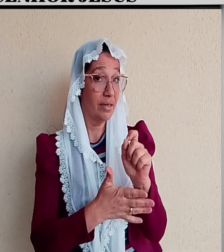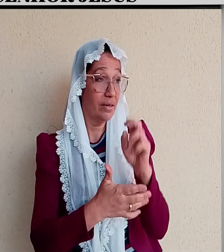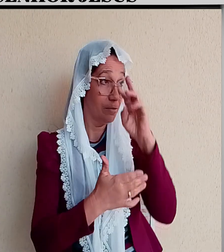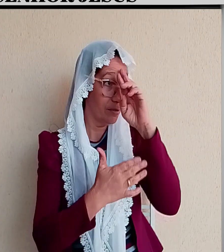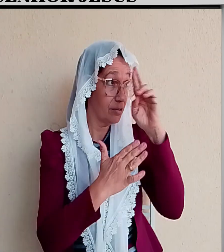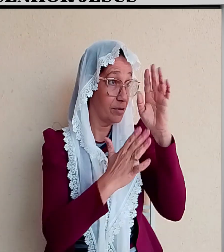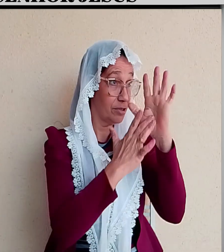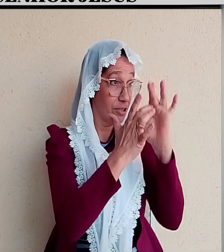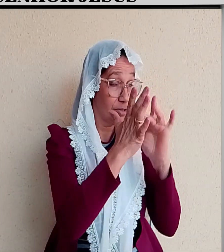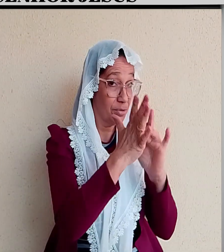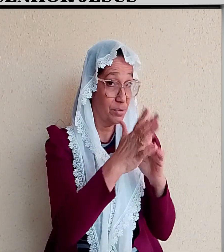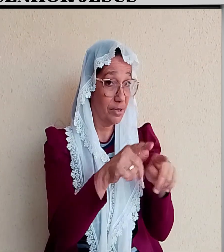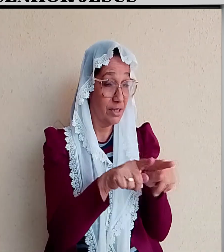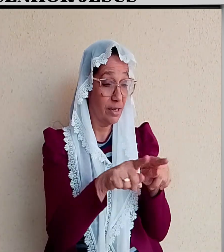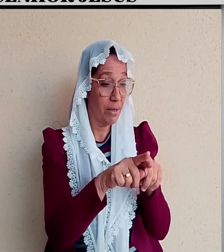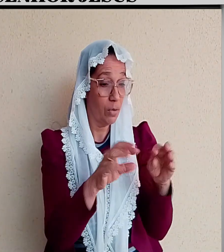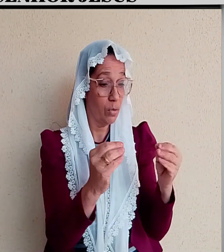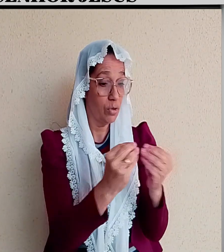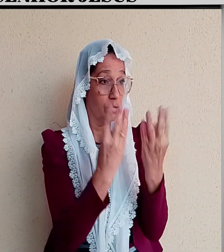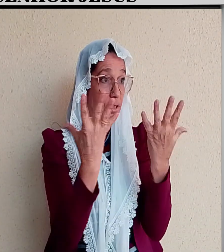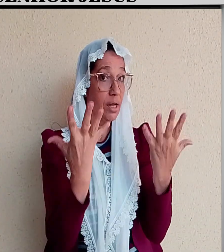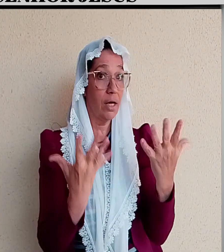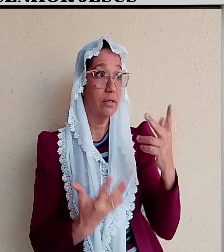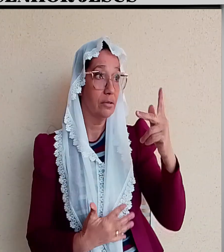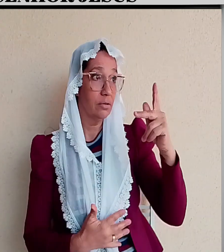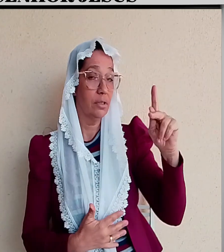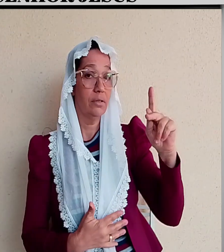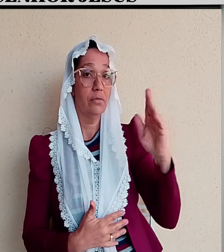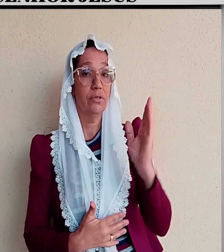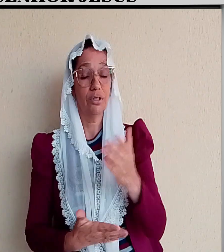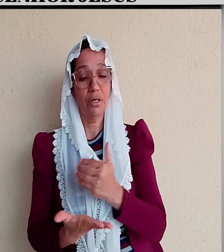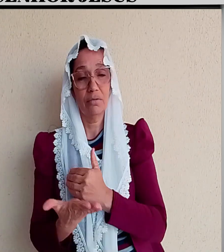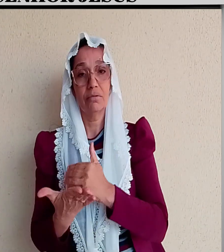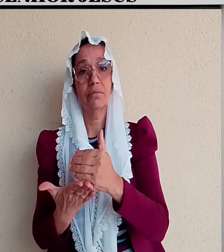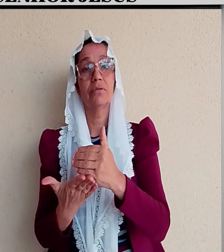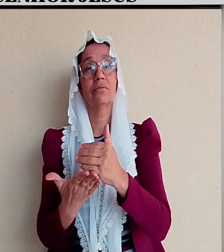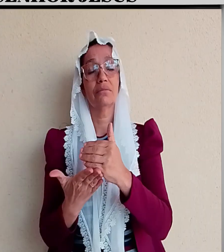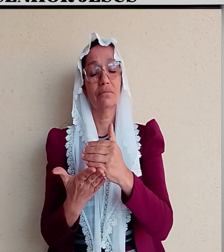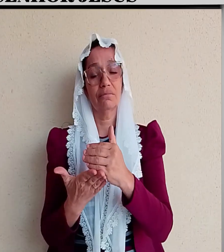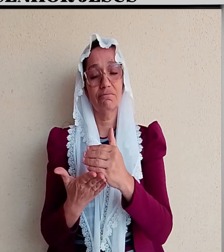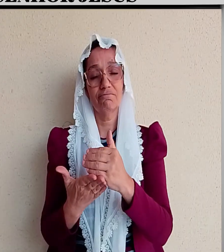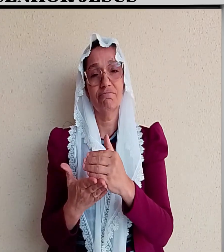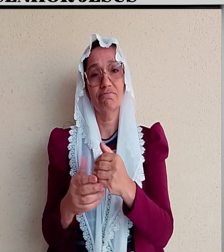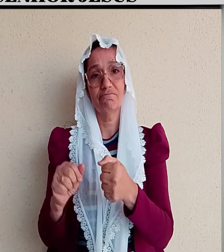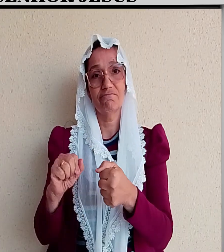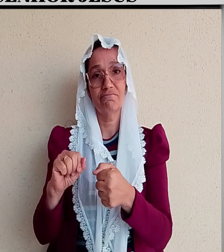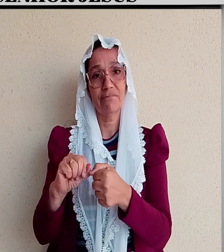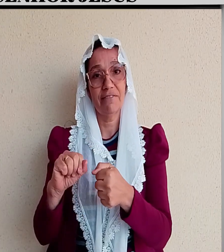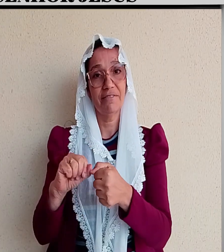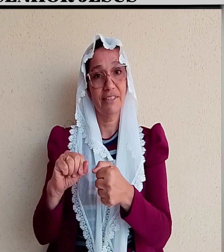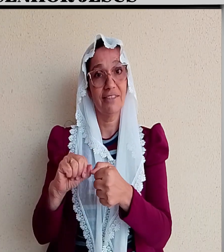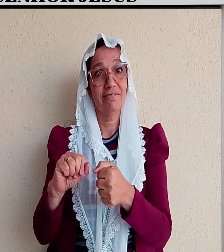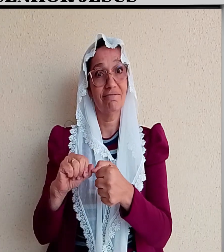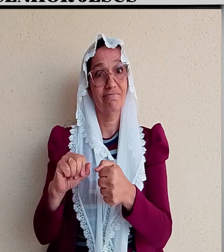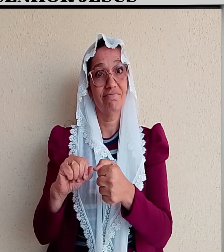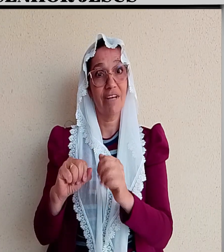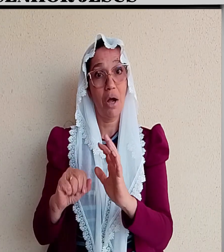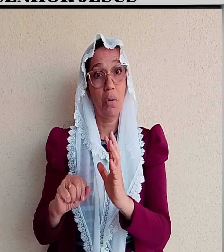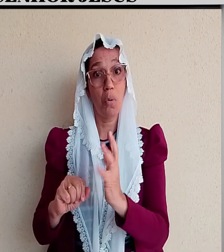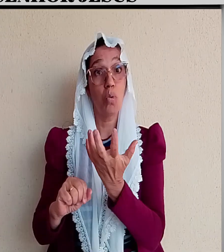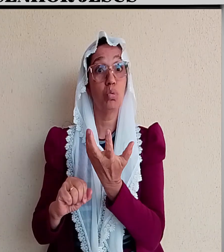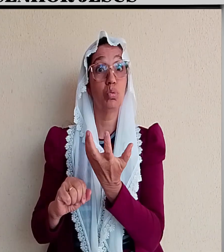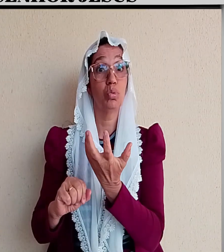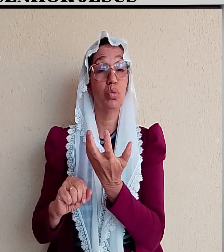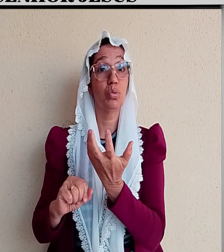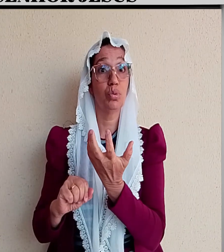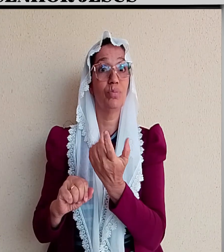Aleluia, Jesus. O Senhor começou a fazer e vai continuar fazendo. Os milagres a partir de hoje serão pela fé